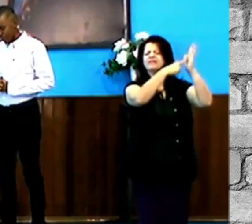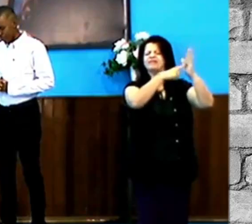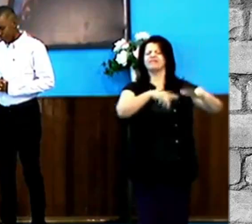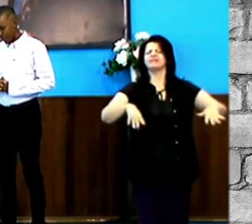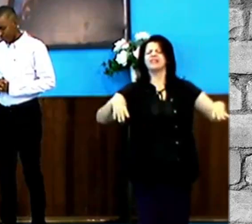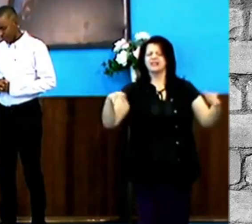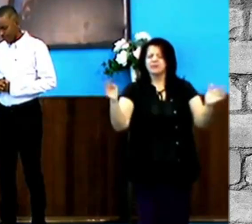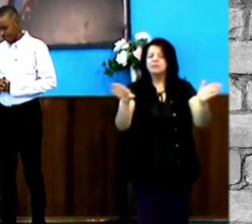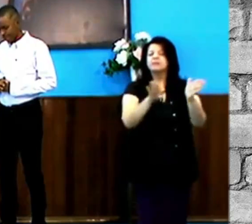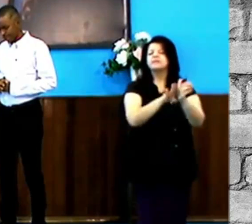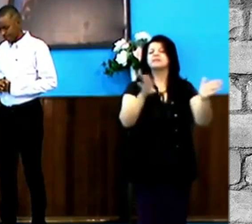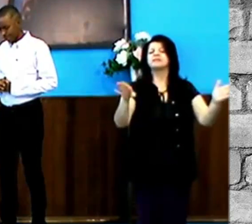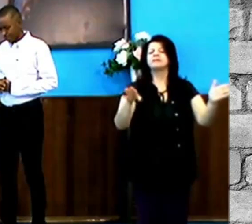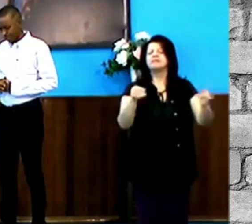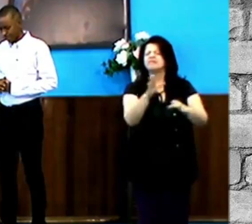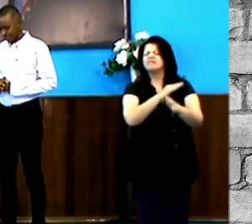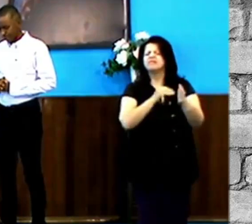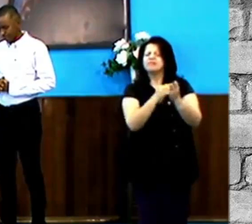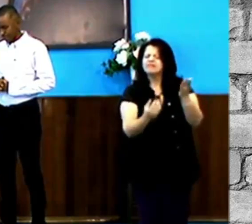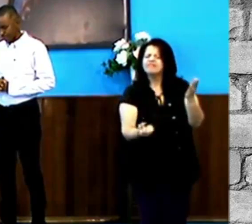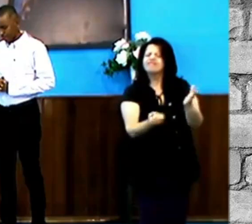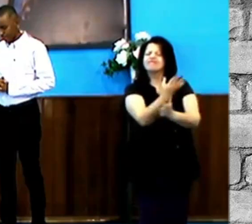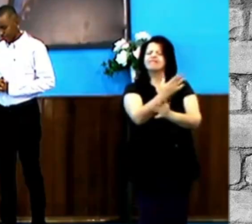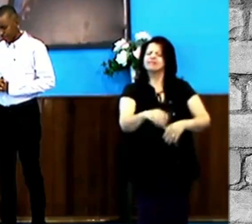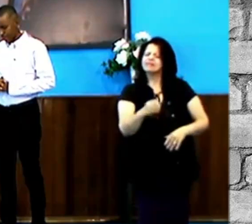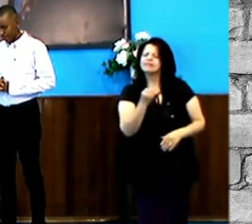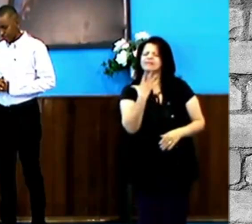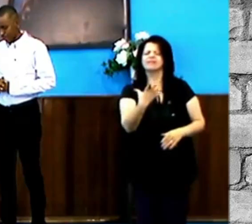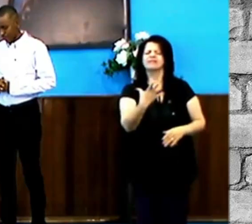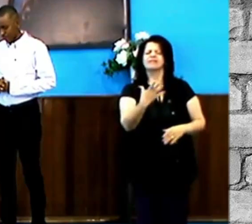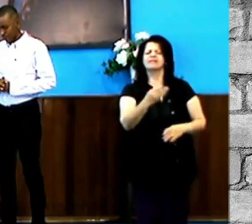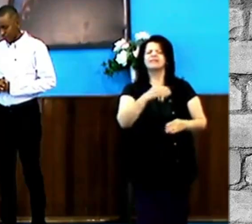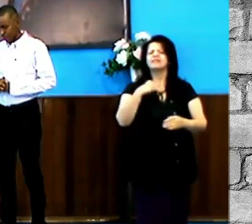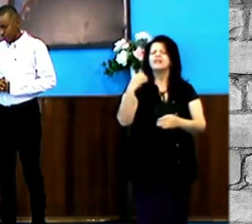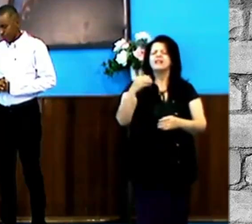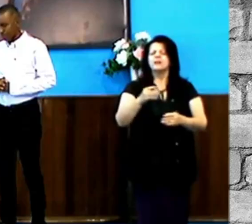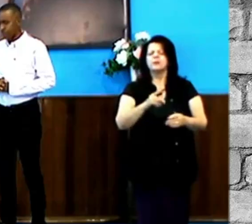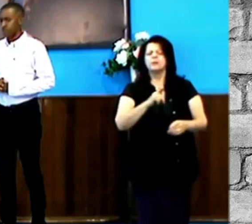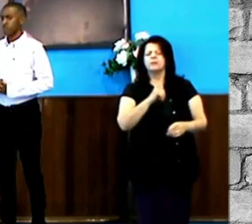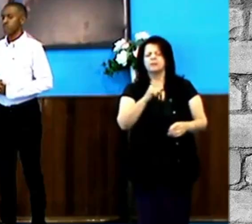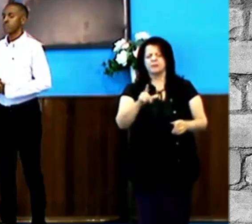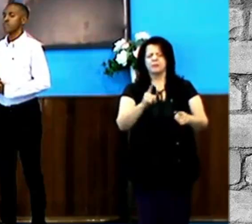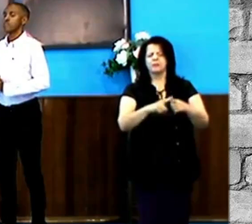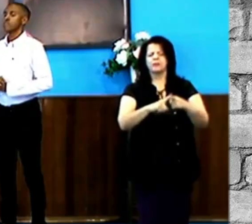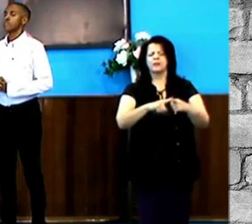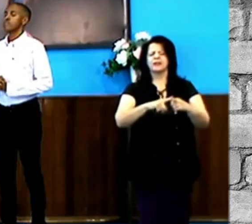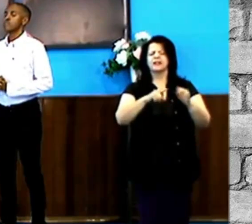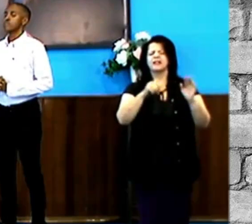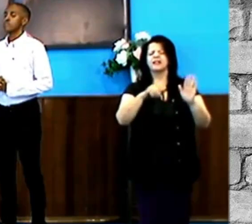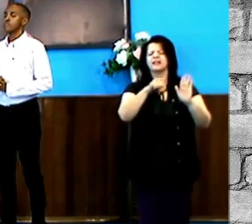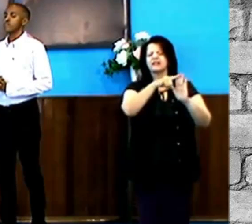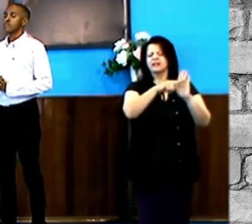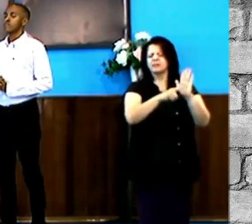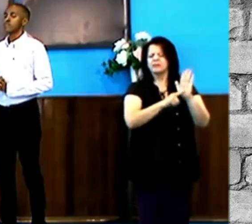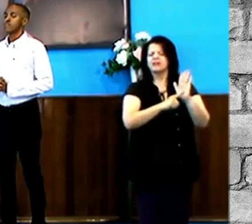Senhor, de toda a estrutura que envolve uma igreja, que envolve os nossos irmãos e que envolve a liderança. Pai, eu peço que o Senhor abençoe